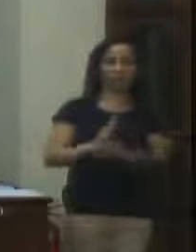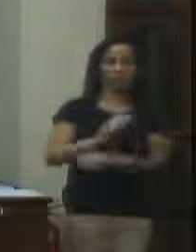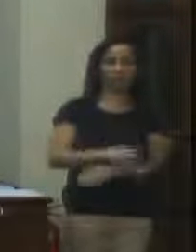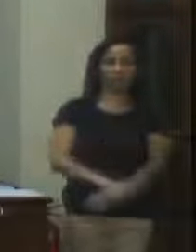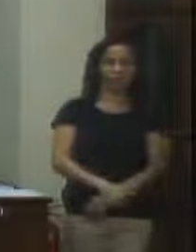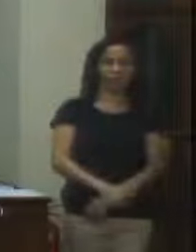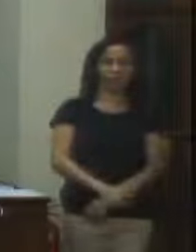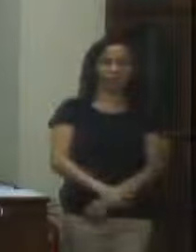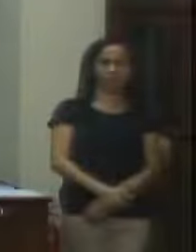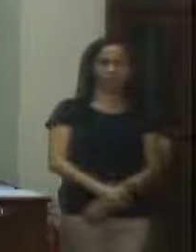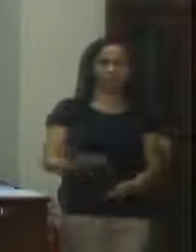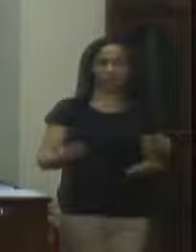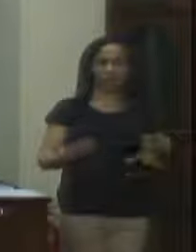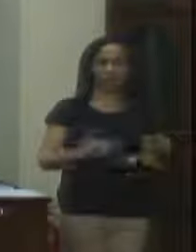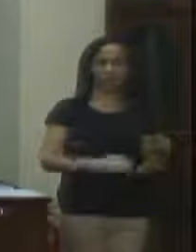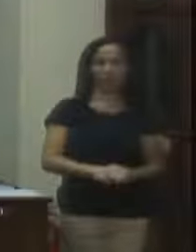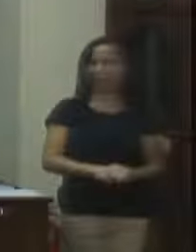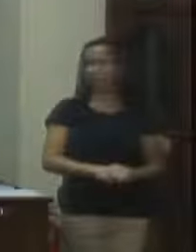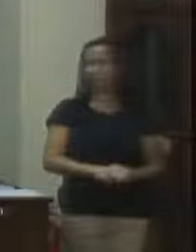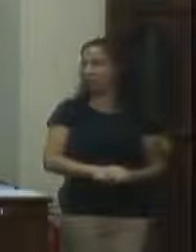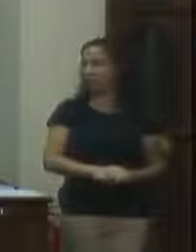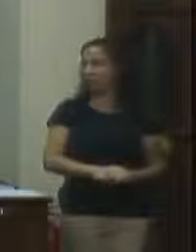Aprovado. Vamos agora